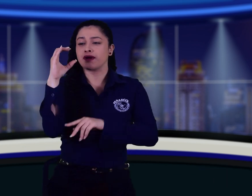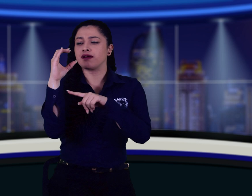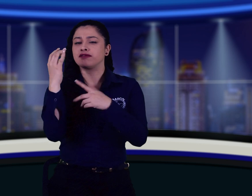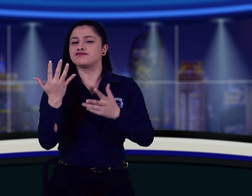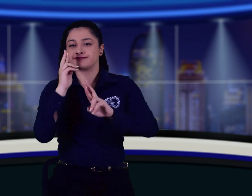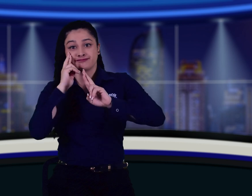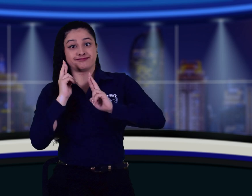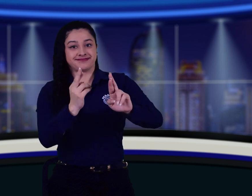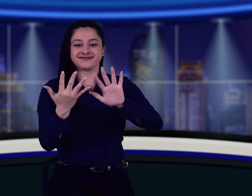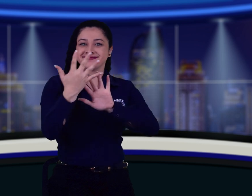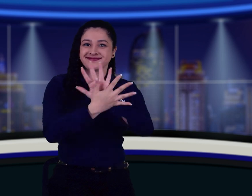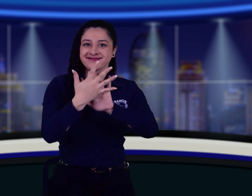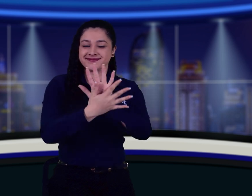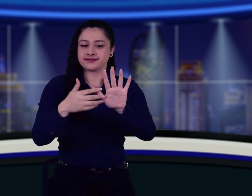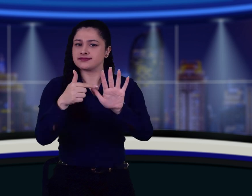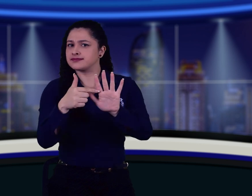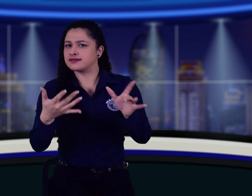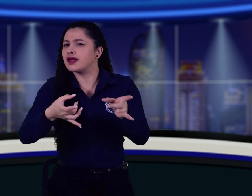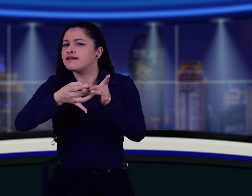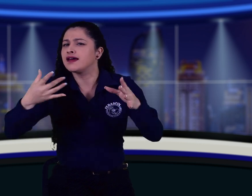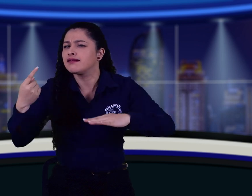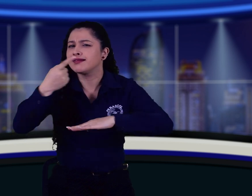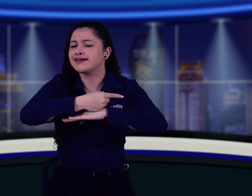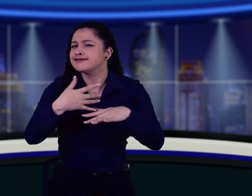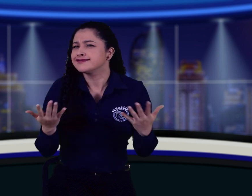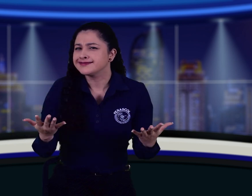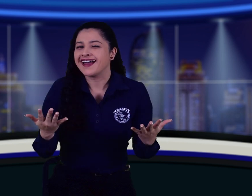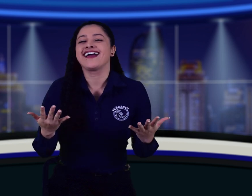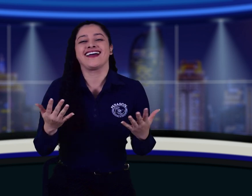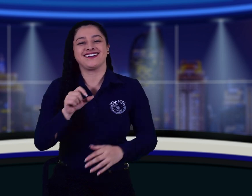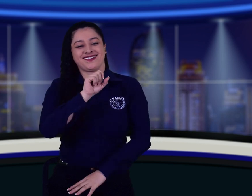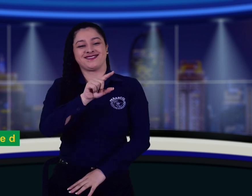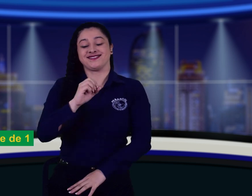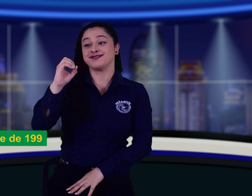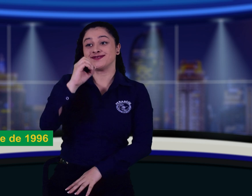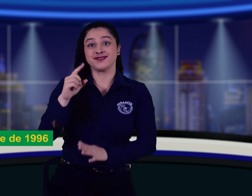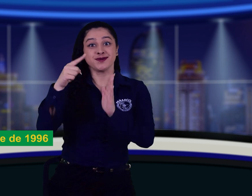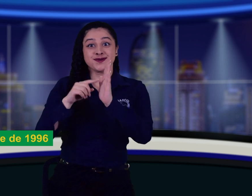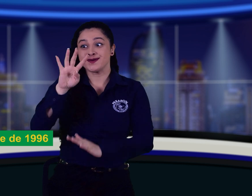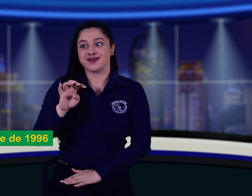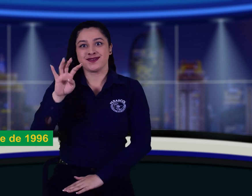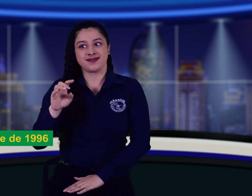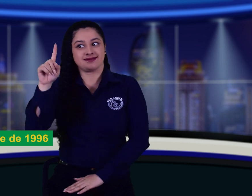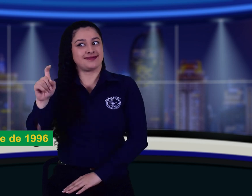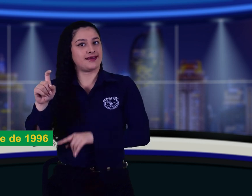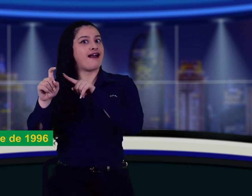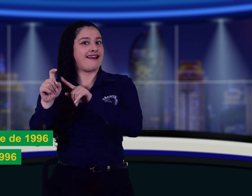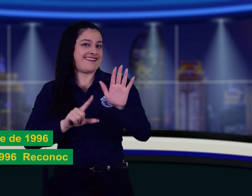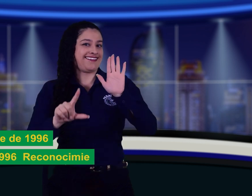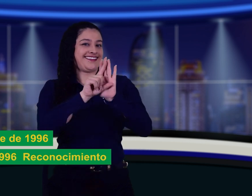como saben en nuestro país la lengua de señas colombiana fue reconocida mediante la ley 324 del 11 de